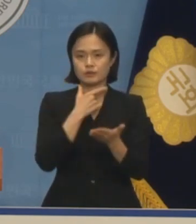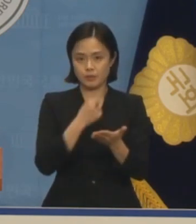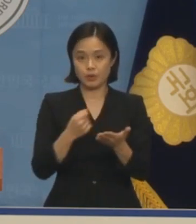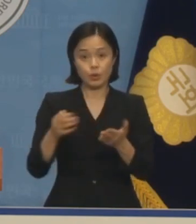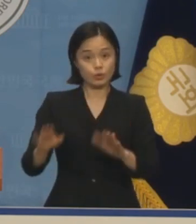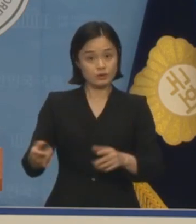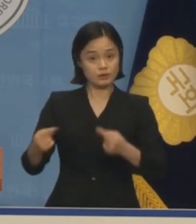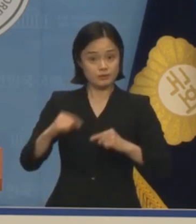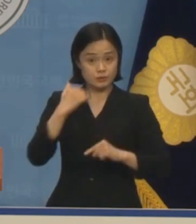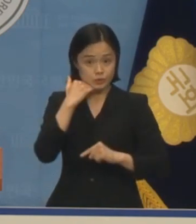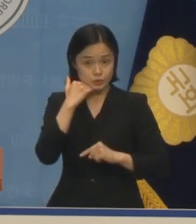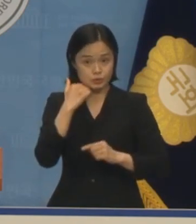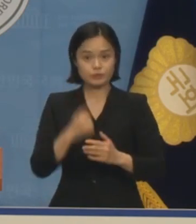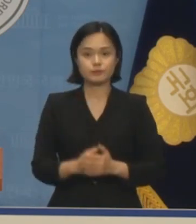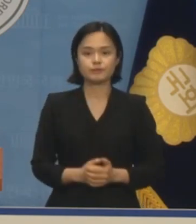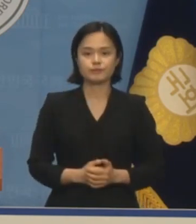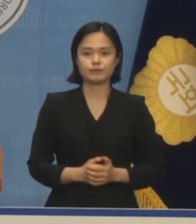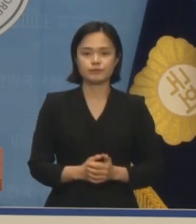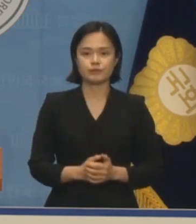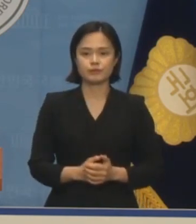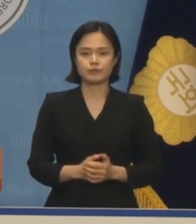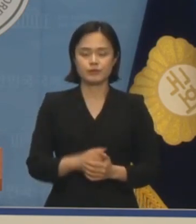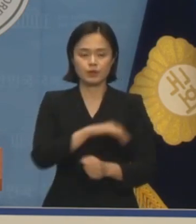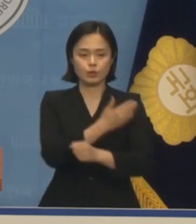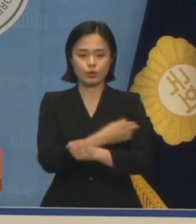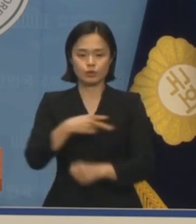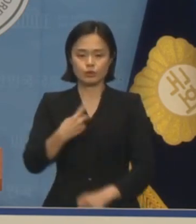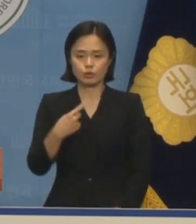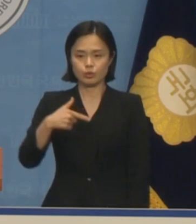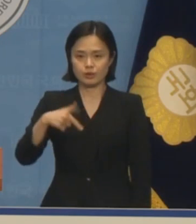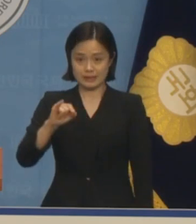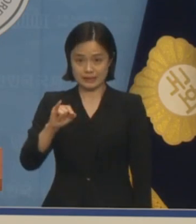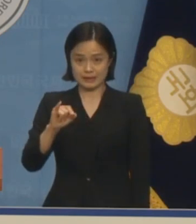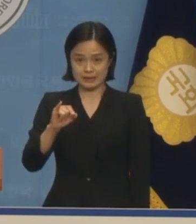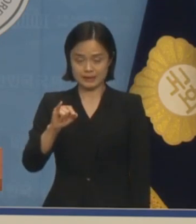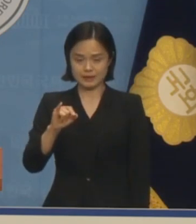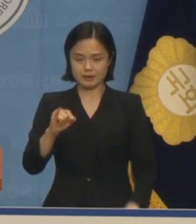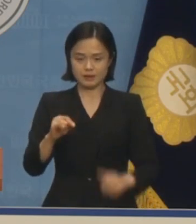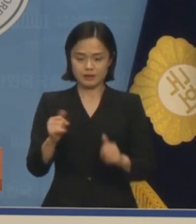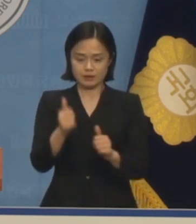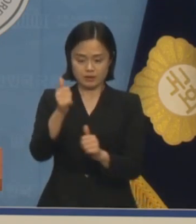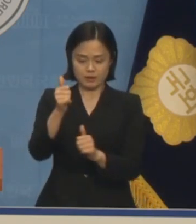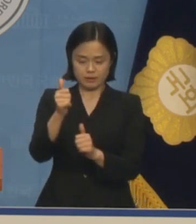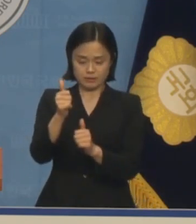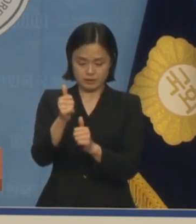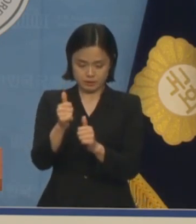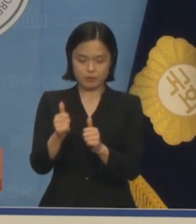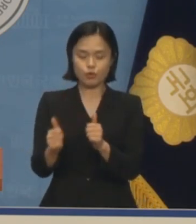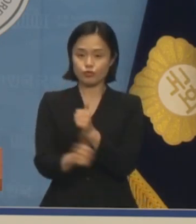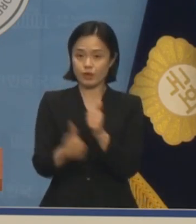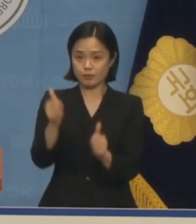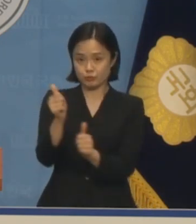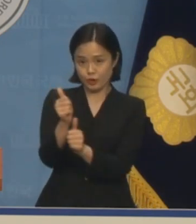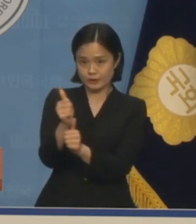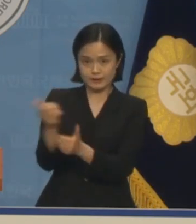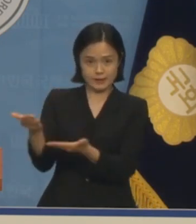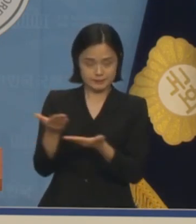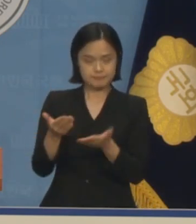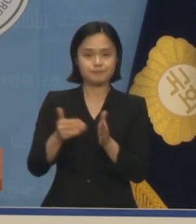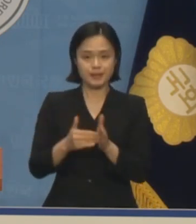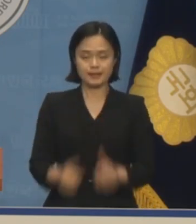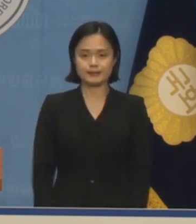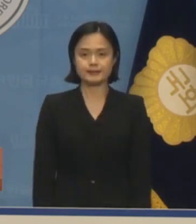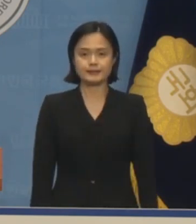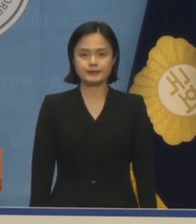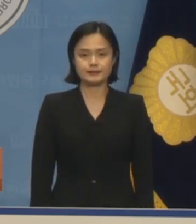올리도록 하겠습니다. 검도기 부위원장 김지호 부위원장님 모셨습니다. 그럼 바로 기자회견 시작하겠습니다.